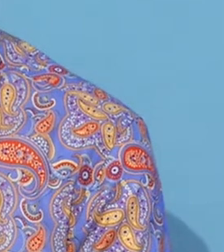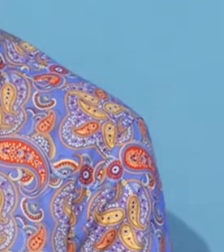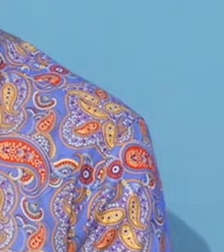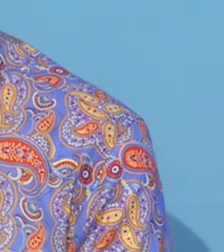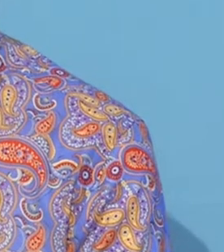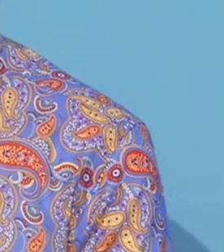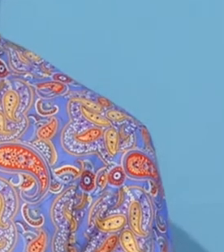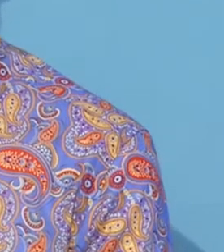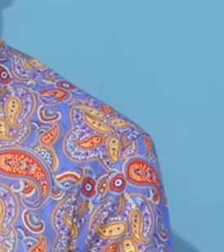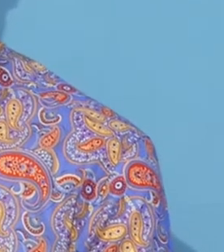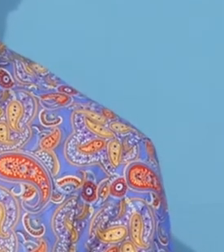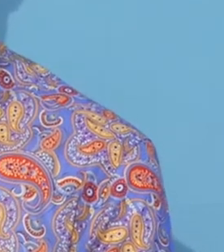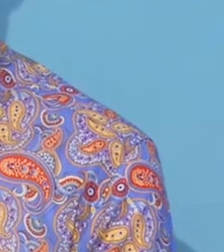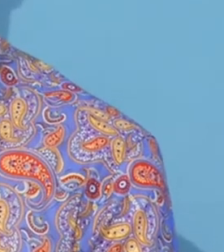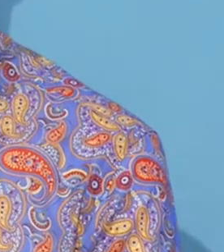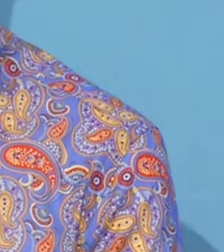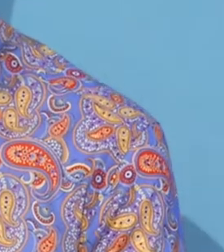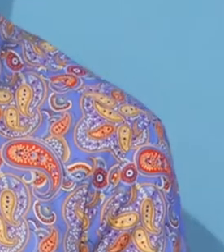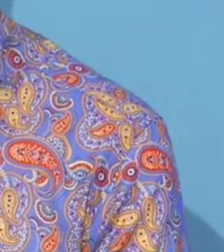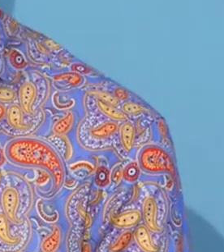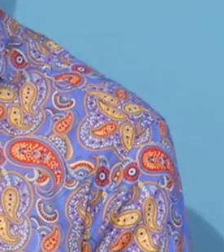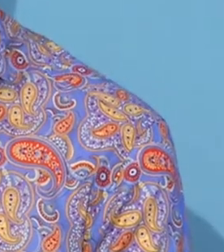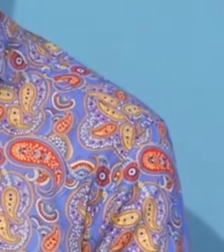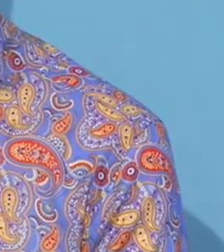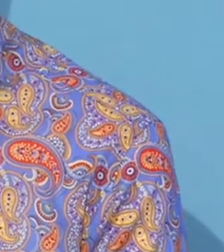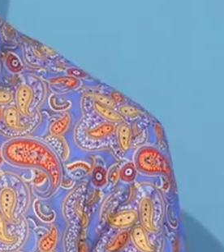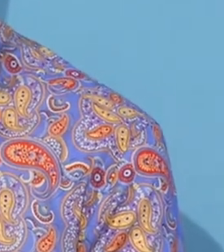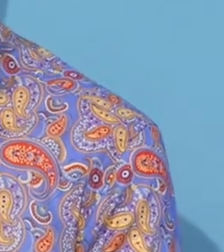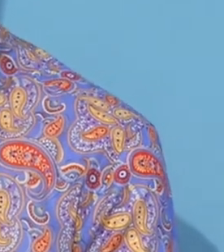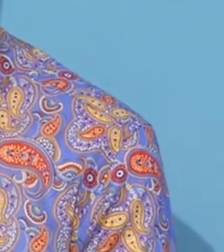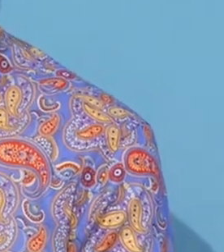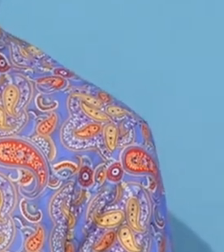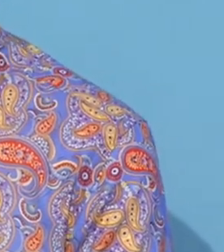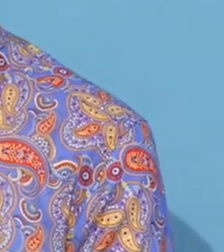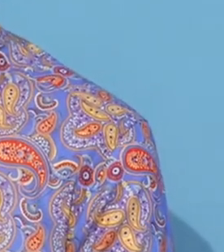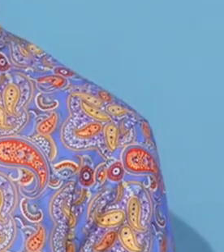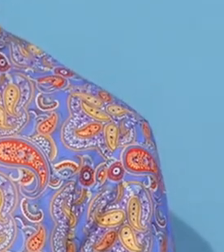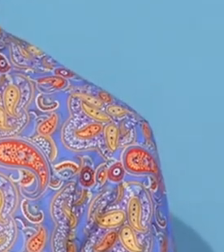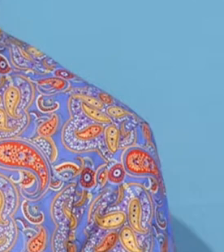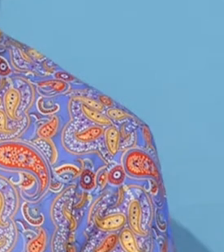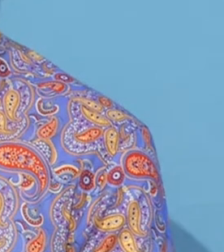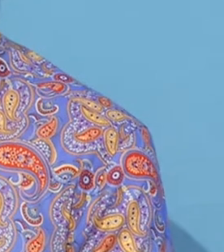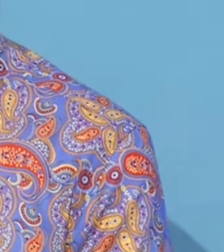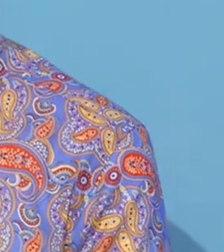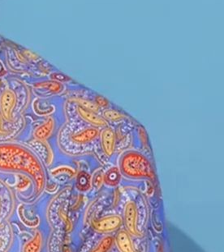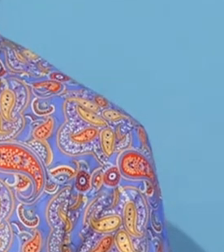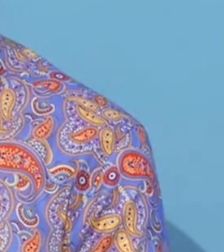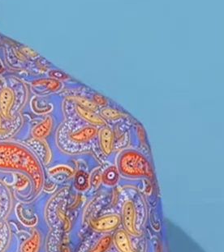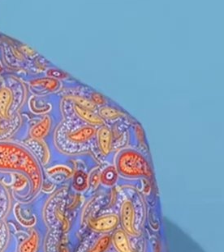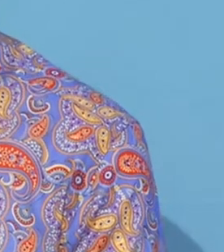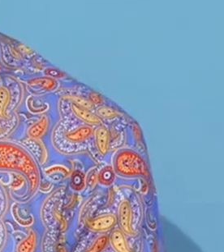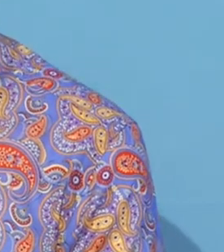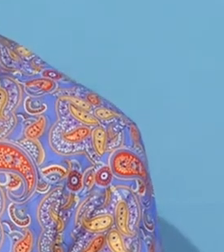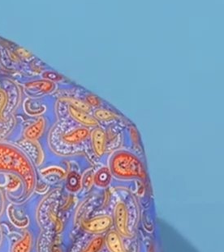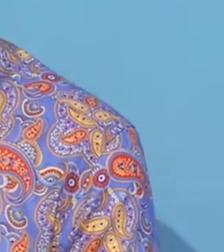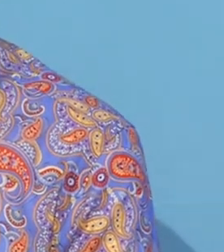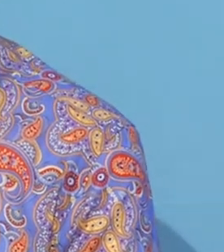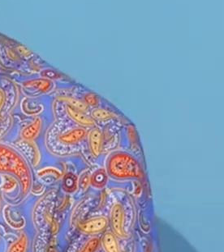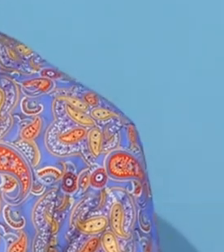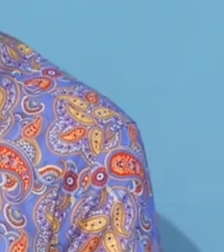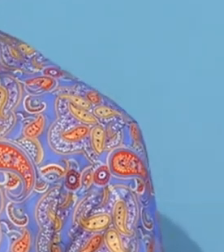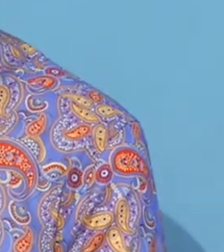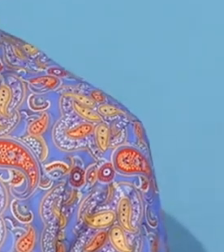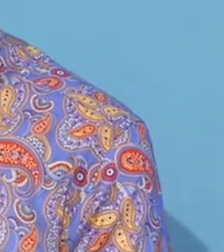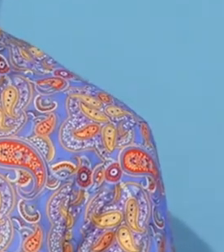som att man har rätt att få tillhöra en religion. Och det måste ju alla barn och unga och vuxna för den delen också